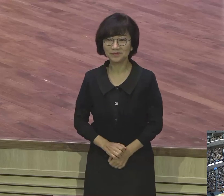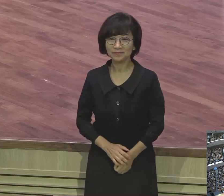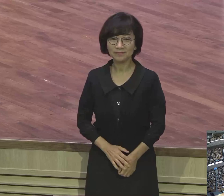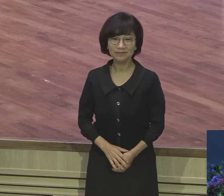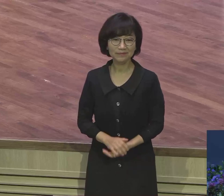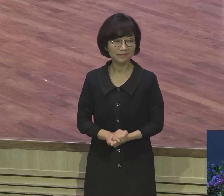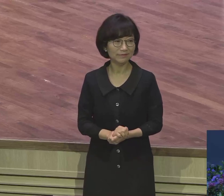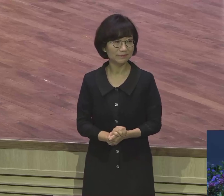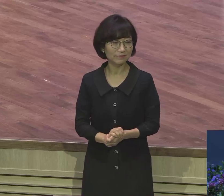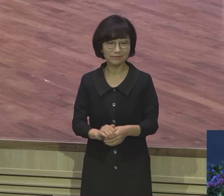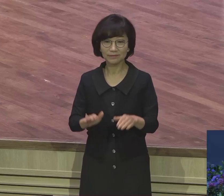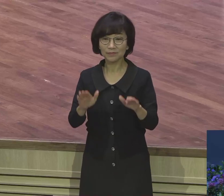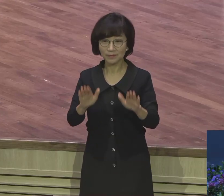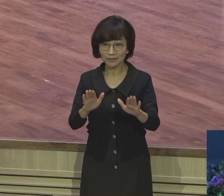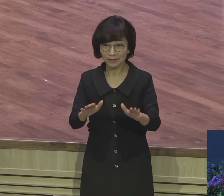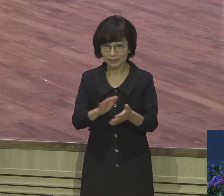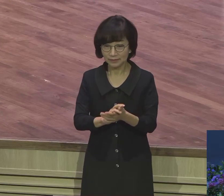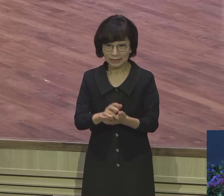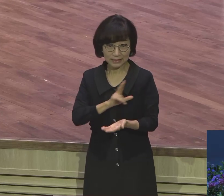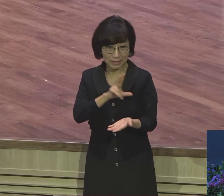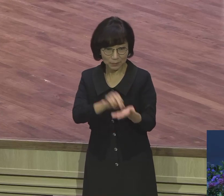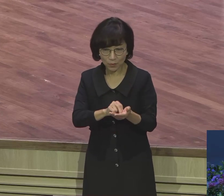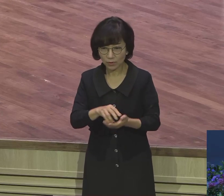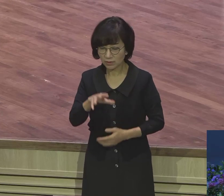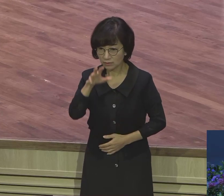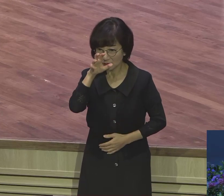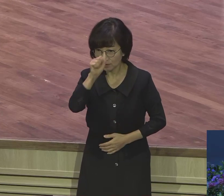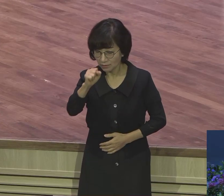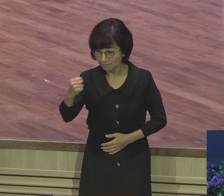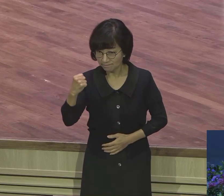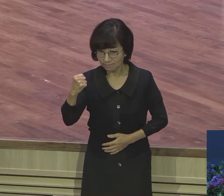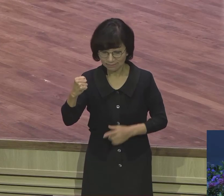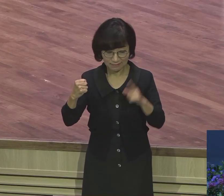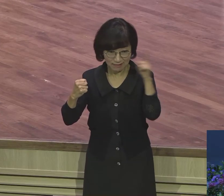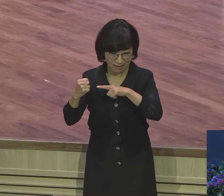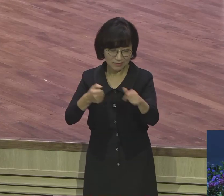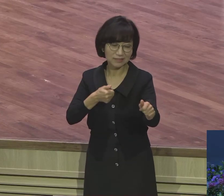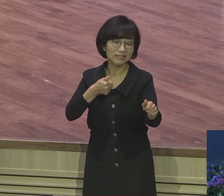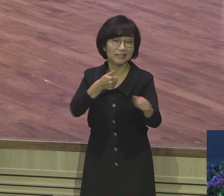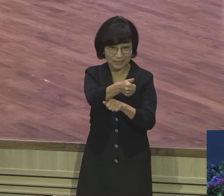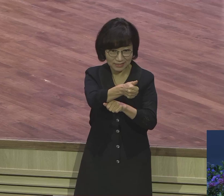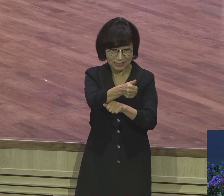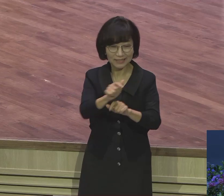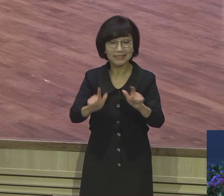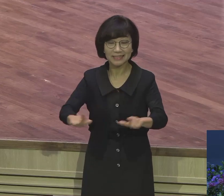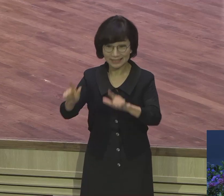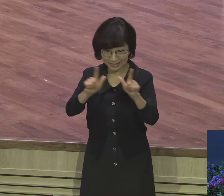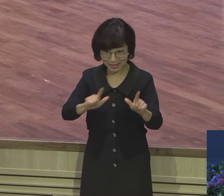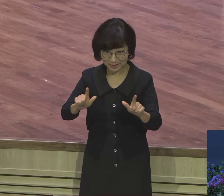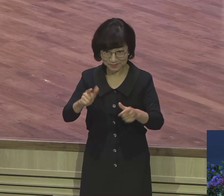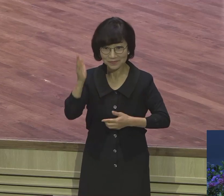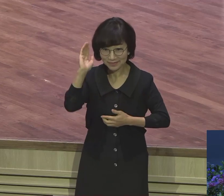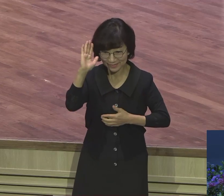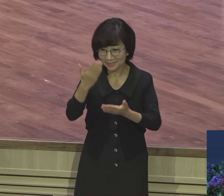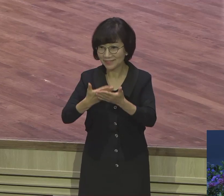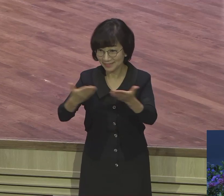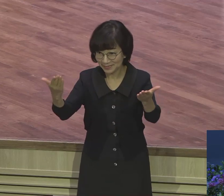이건 이런 말씀 가지고 선으로 악을 이기는 삶이란 제목으로 말씀을 드립니다. 지난주간